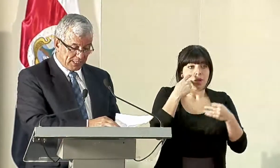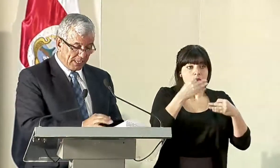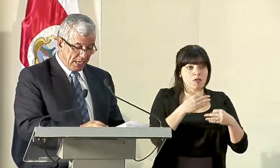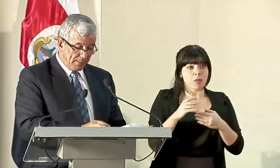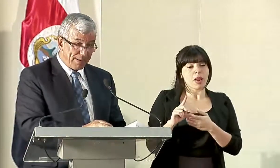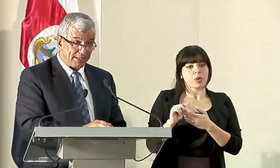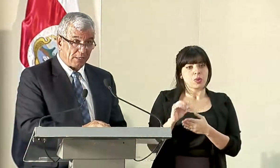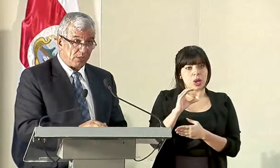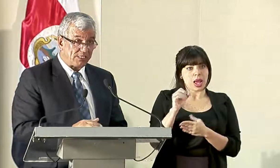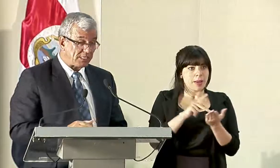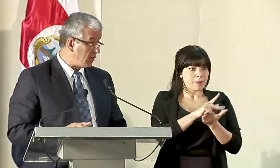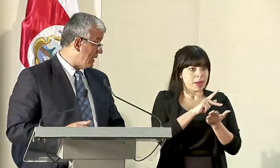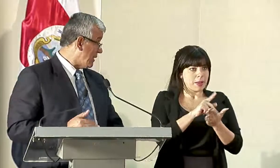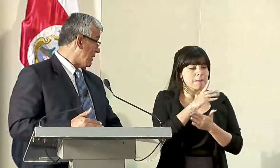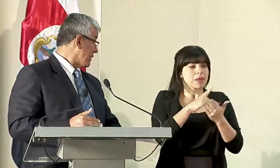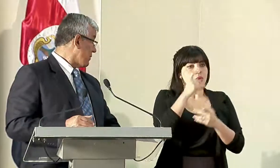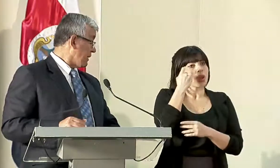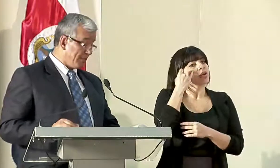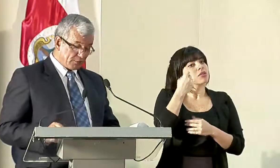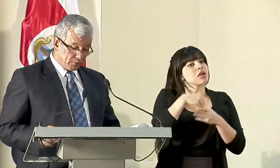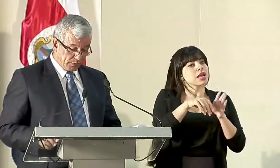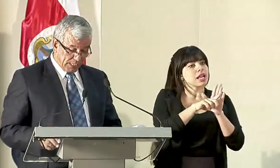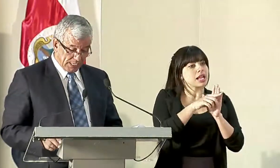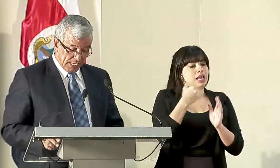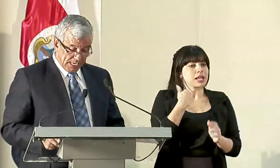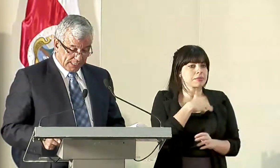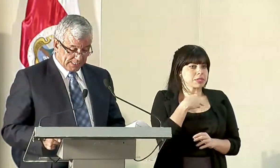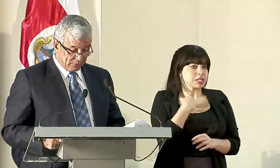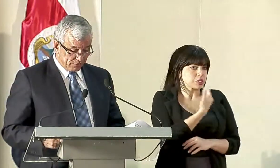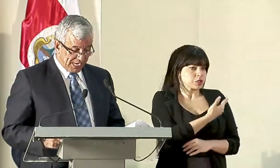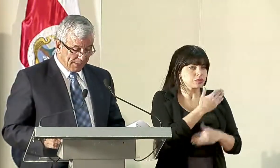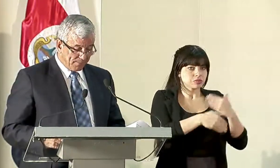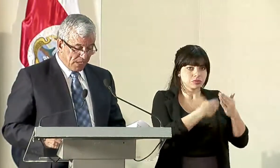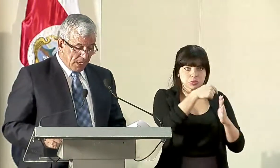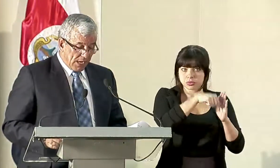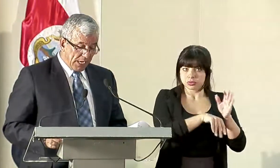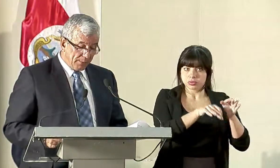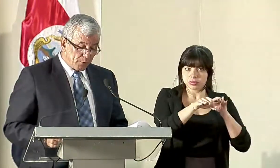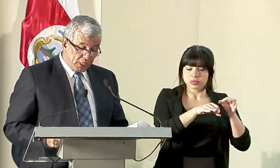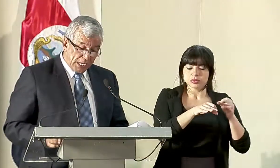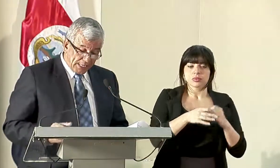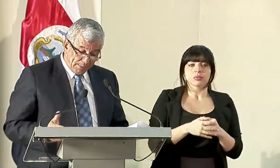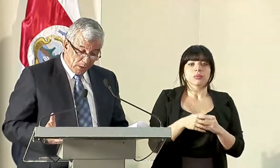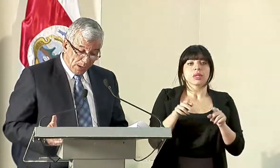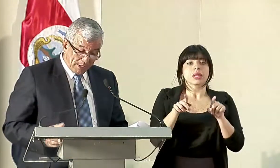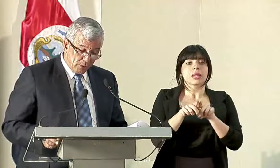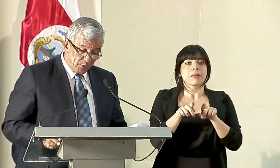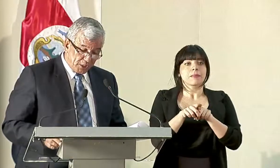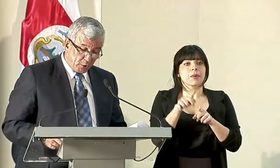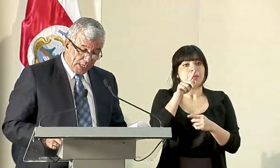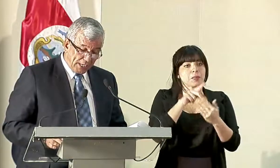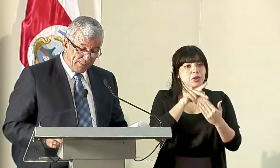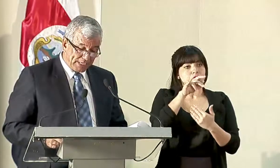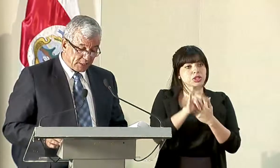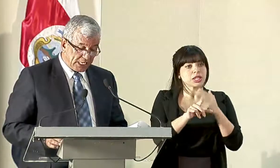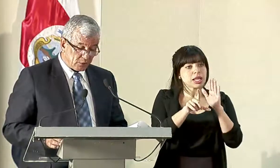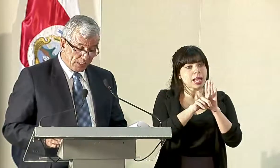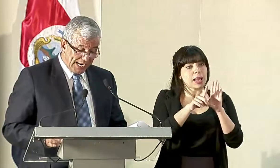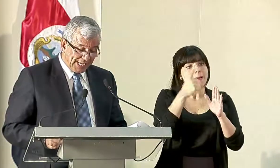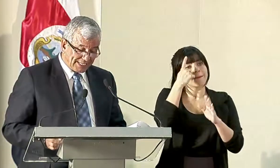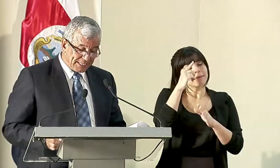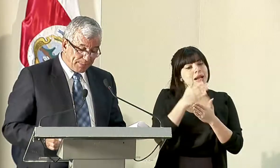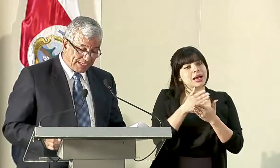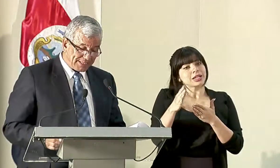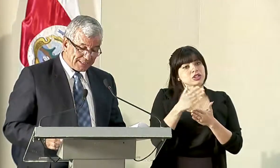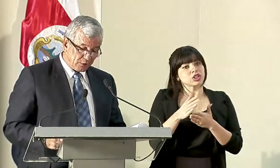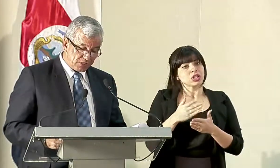Esto parte de una iniciativa legislativa que el ministro podrá desarrollar. También igualmente un proyecto de ley para